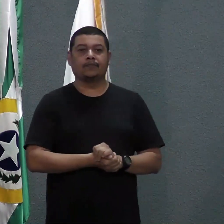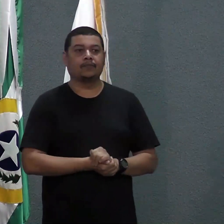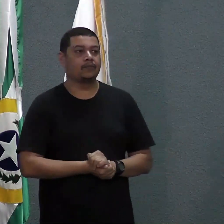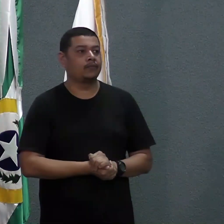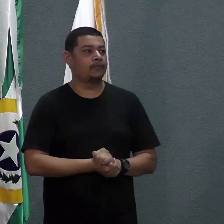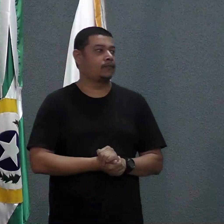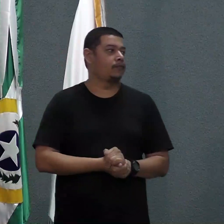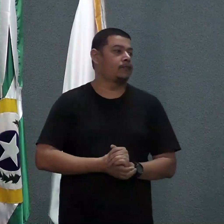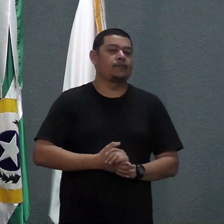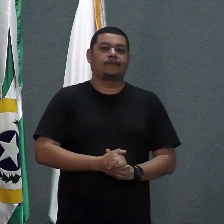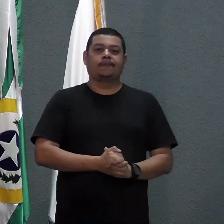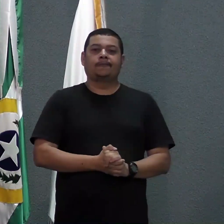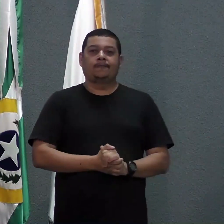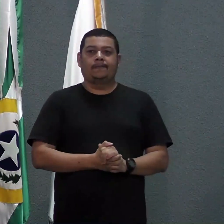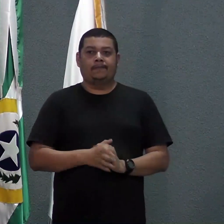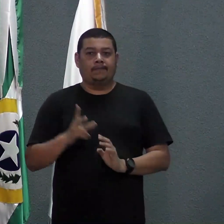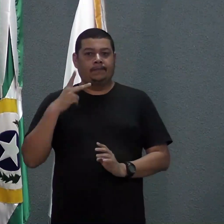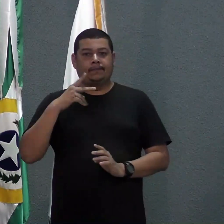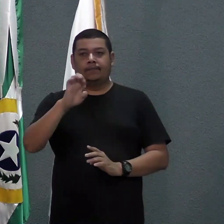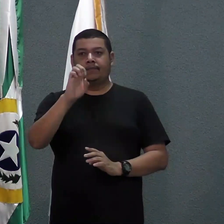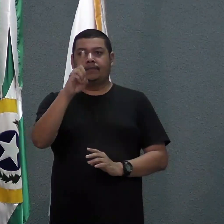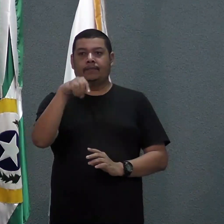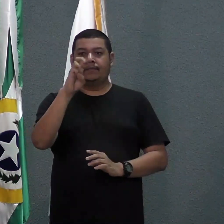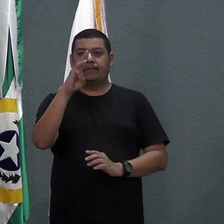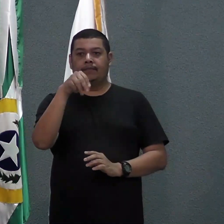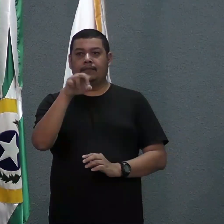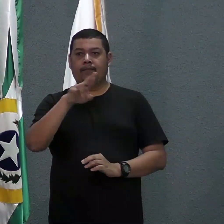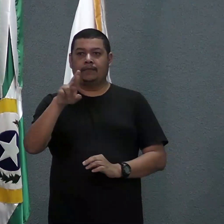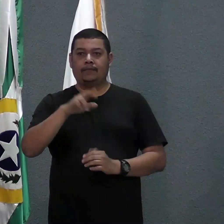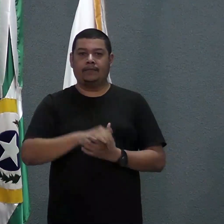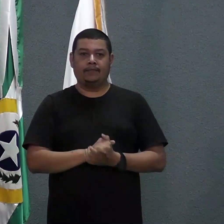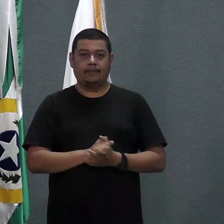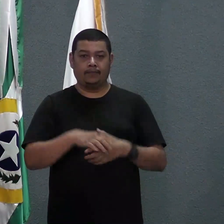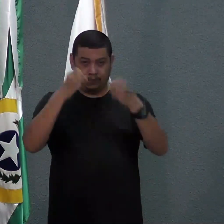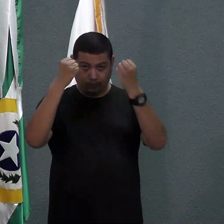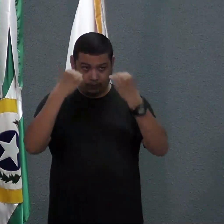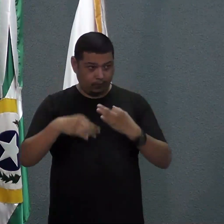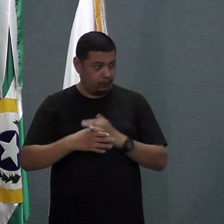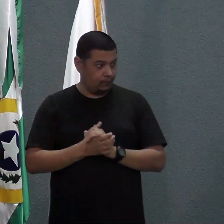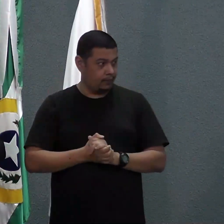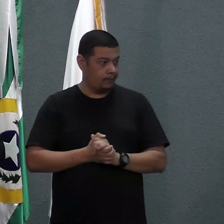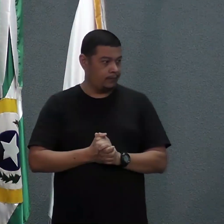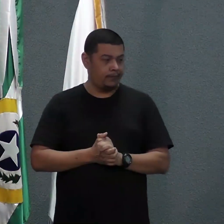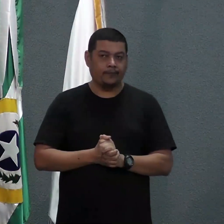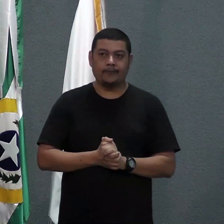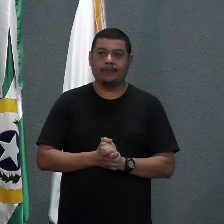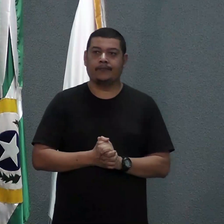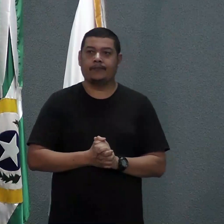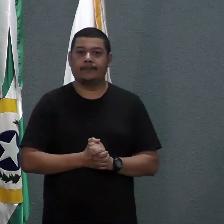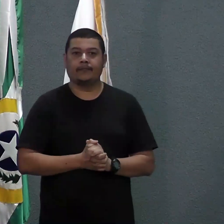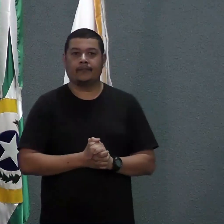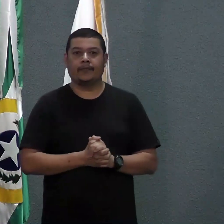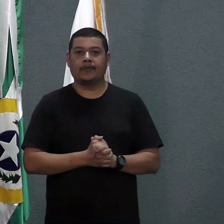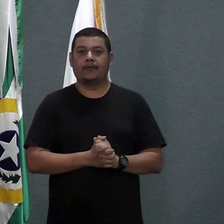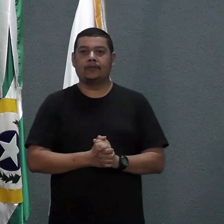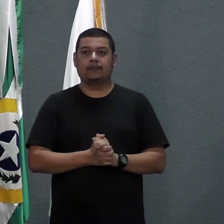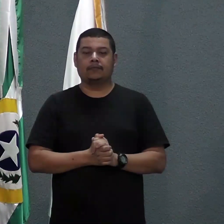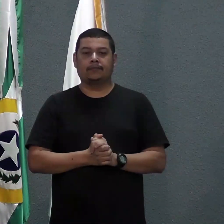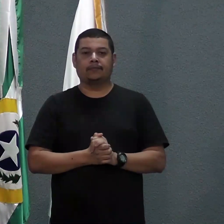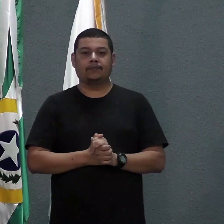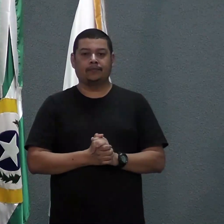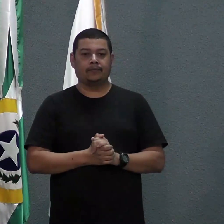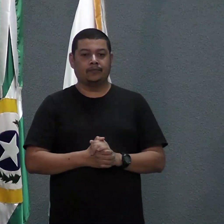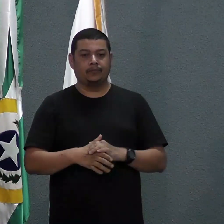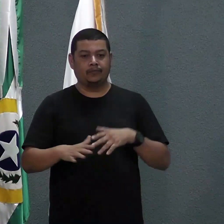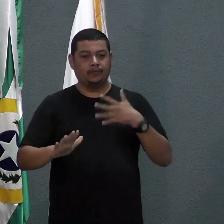Vereador Capiche, você quando disse no final aí, com certeza você tirou a palavra da minha boca.